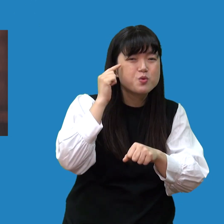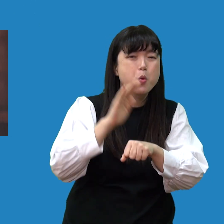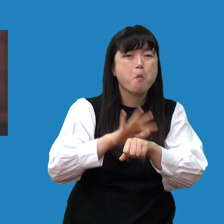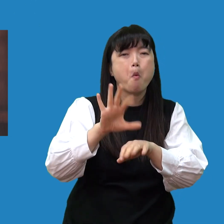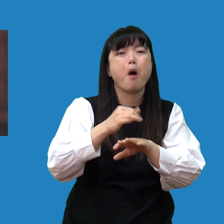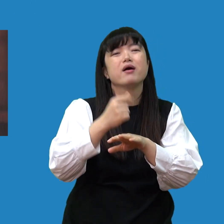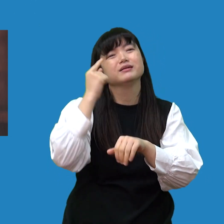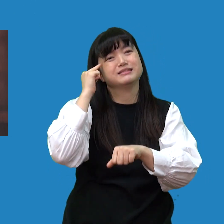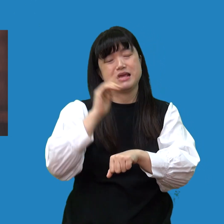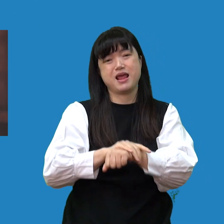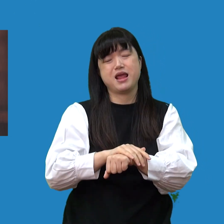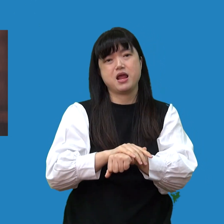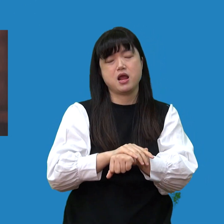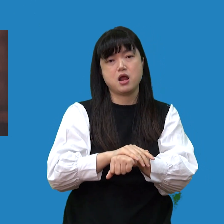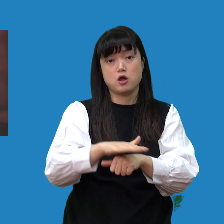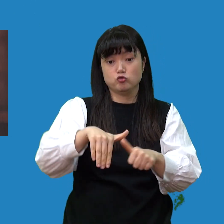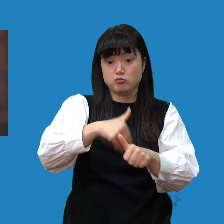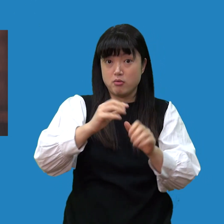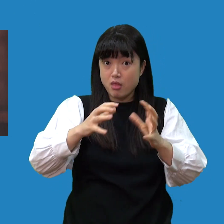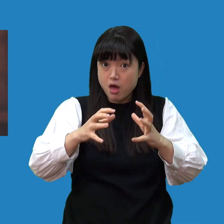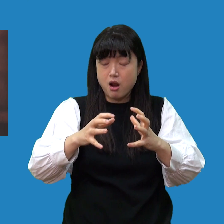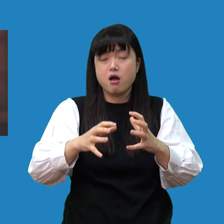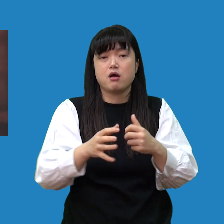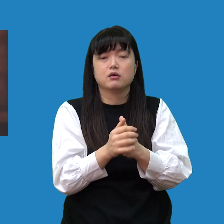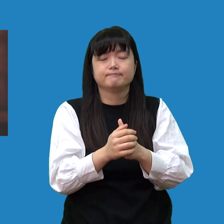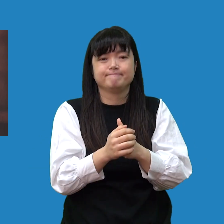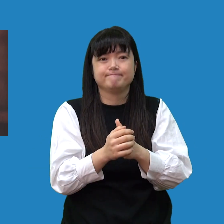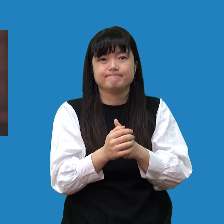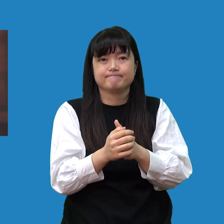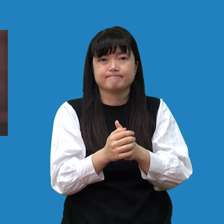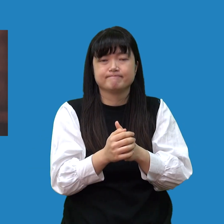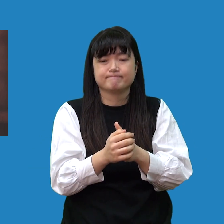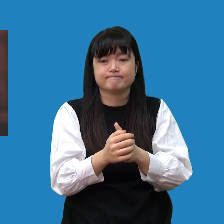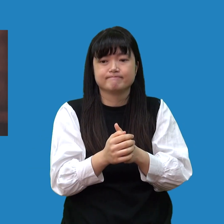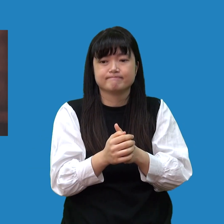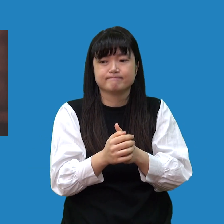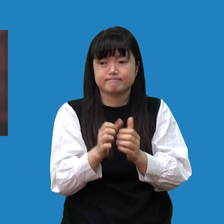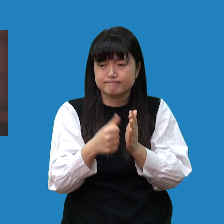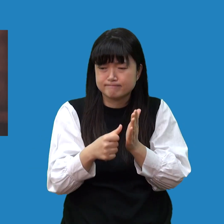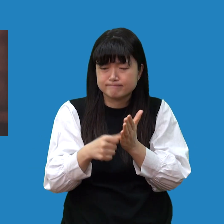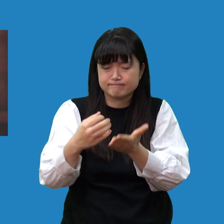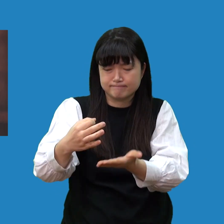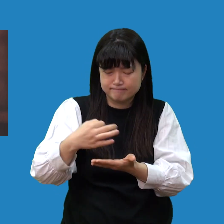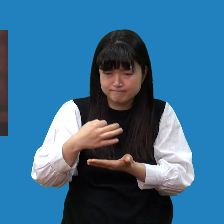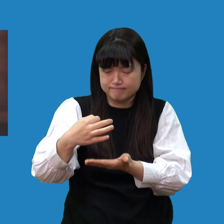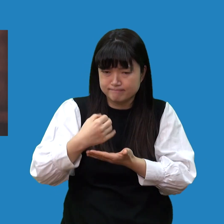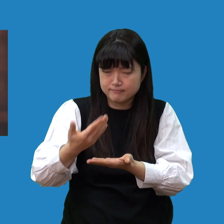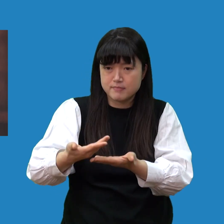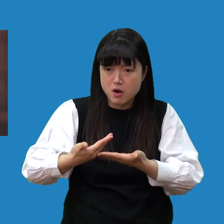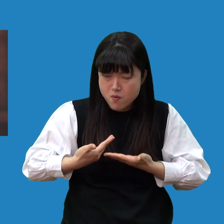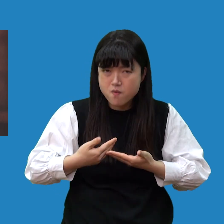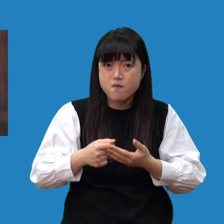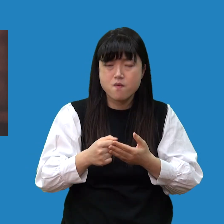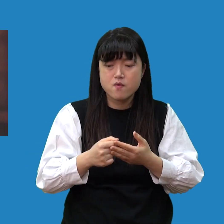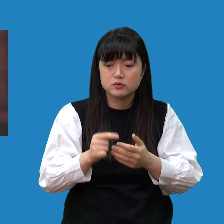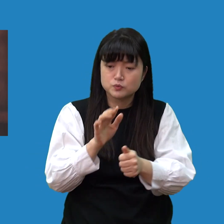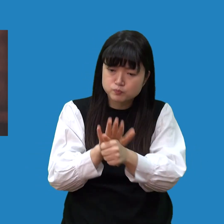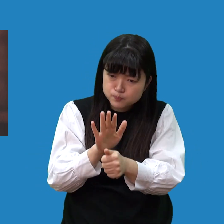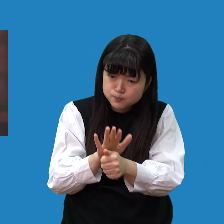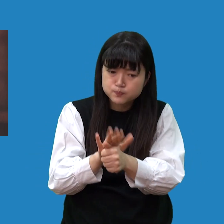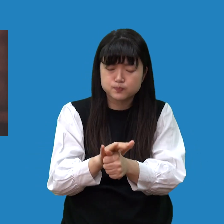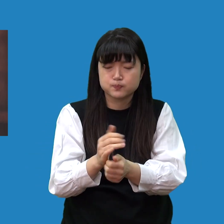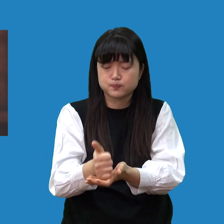지혜예요. 주변 모든 국가들에게 자발적으로 조공을 받고 또 그들을 도와주면서